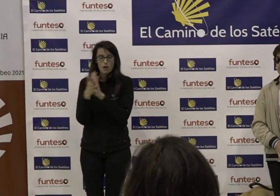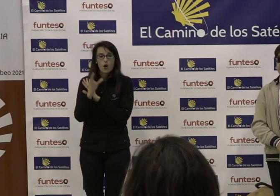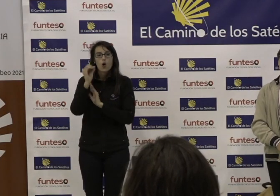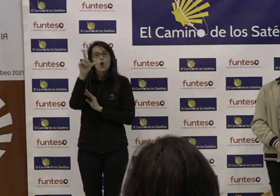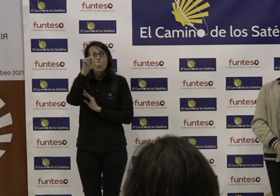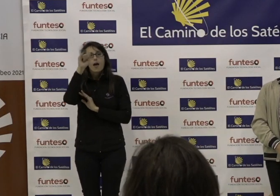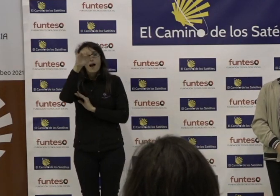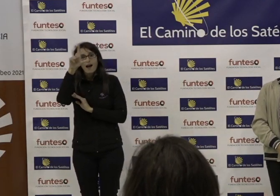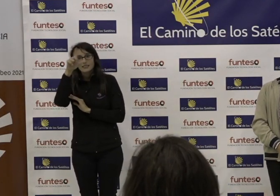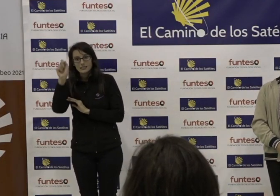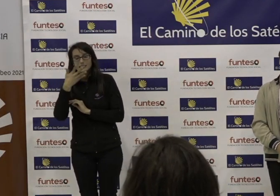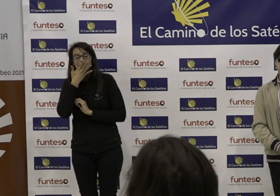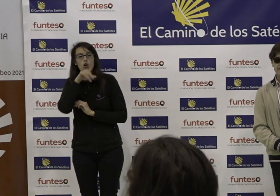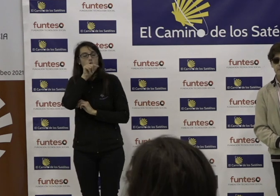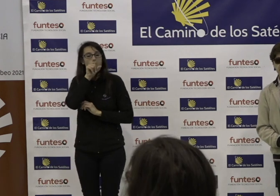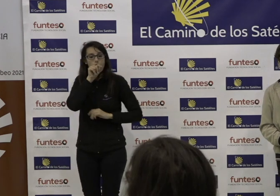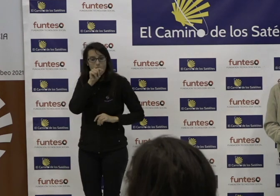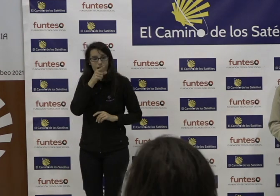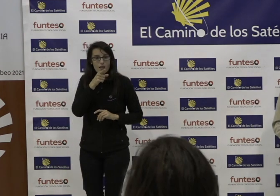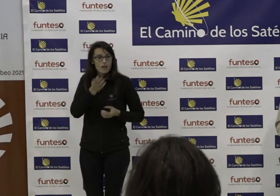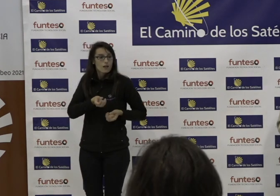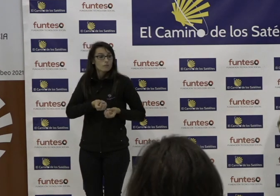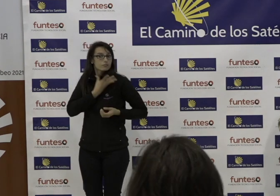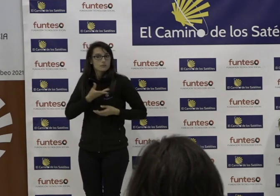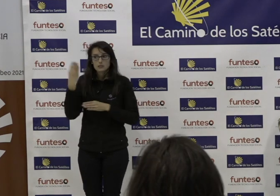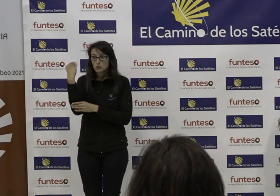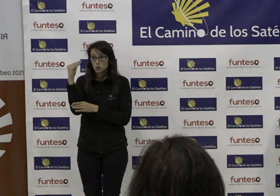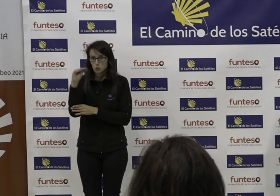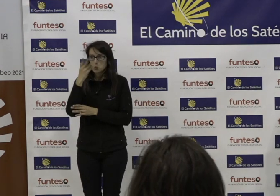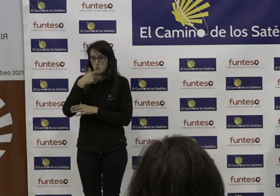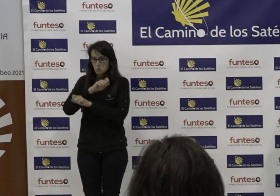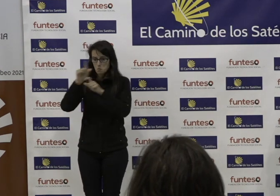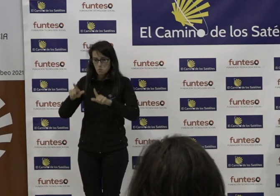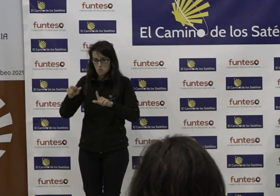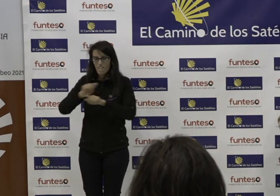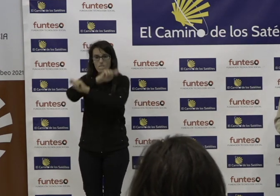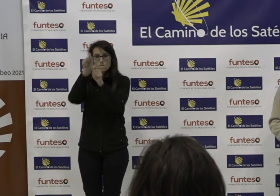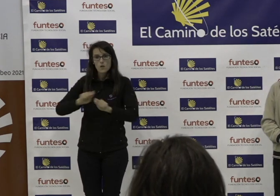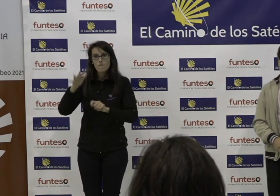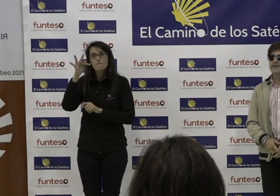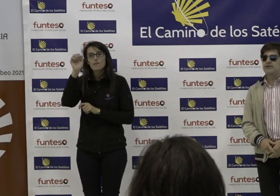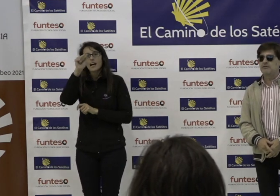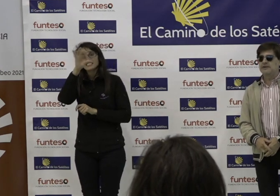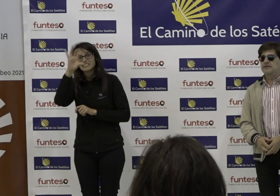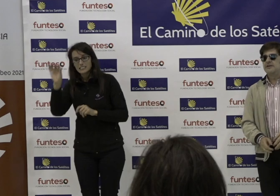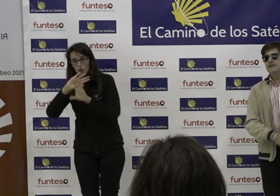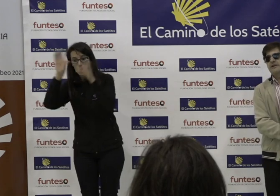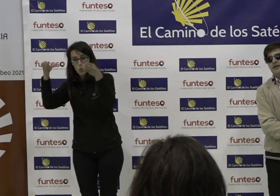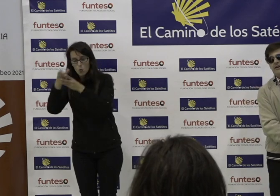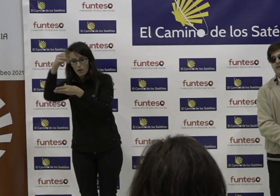Olaya y a su gente, a Talentum Youth, que es una plataforma de una fundación Fase, que agrupa a gente